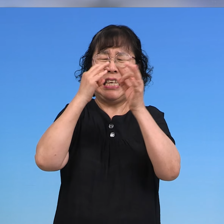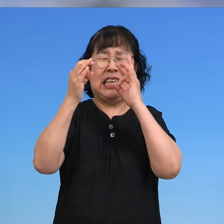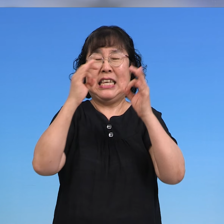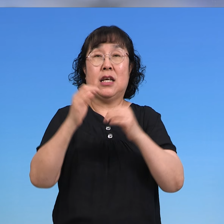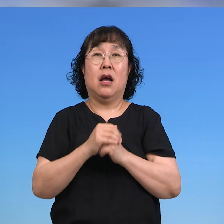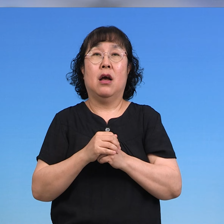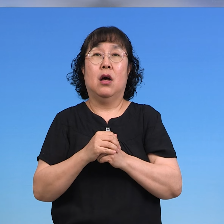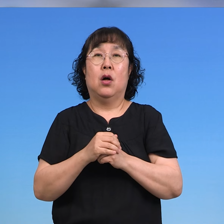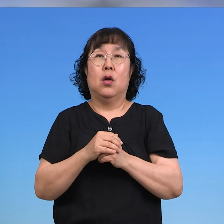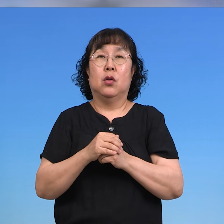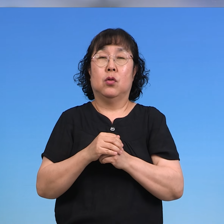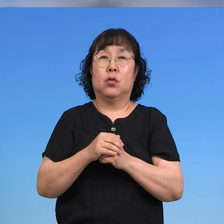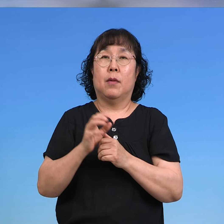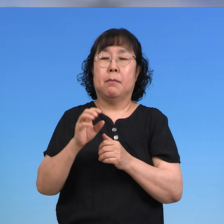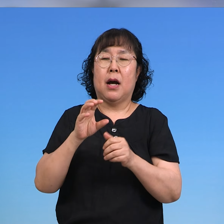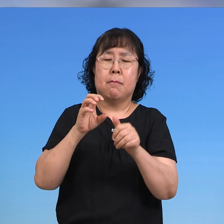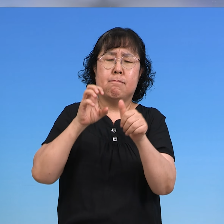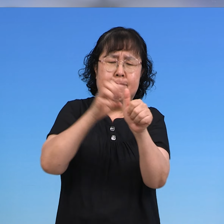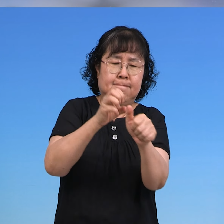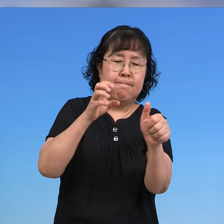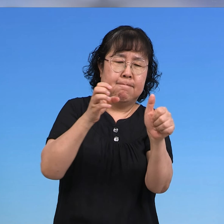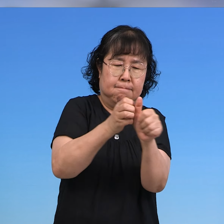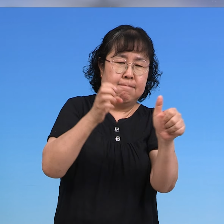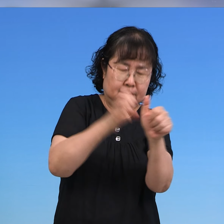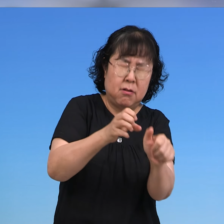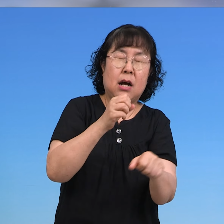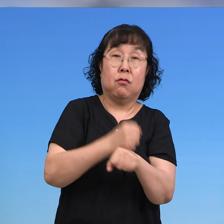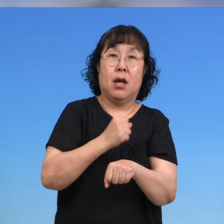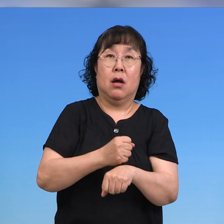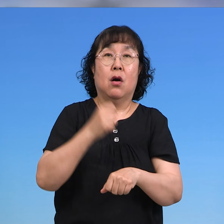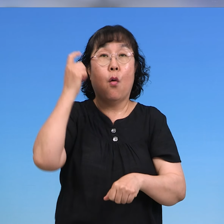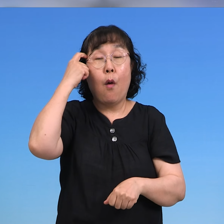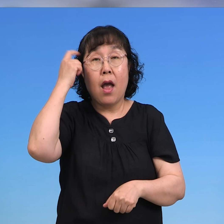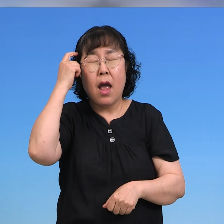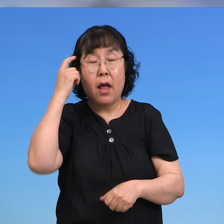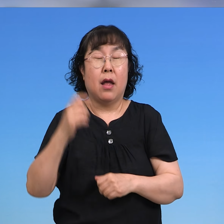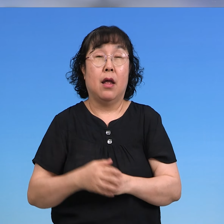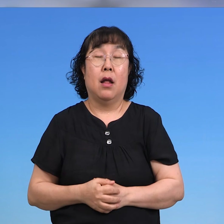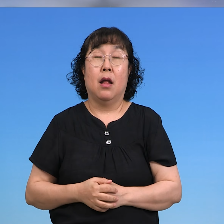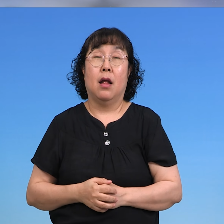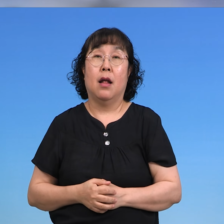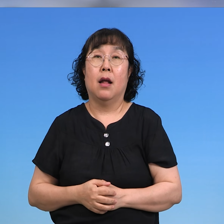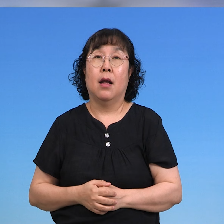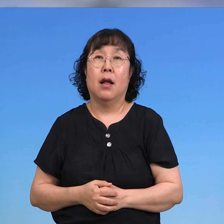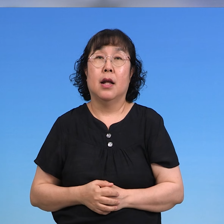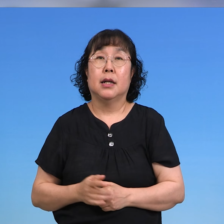짖고 막 또 뒤꿈치를 물라 그러고 그래요. 얘 생각에 이제 이 집에